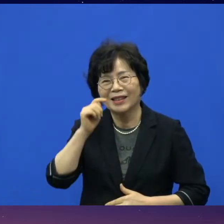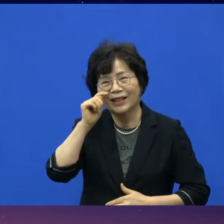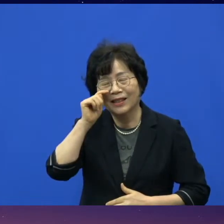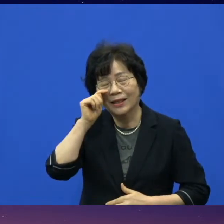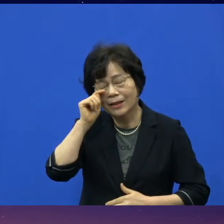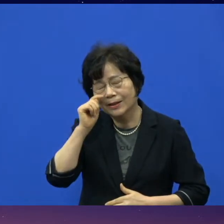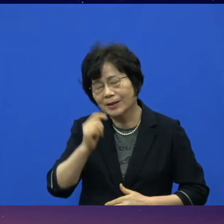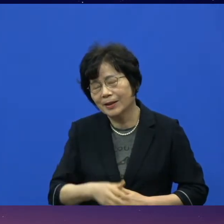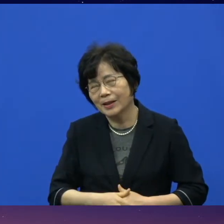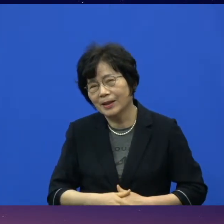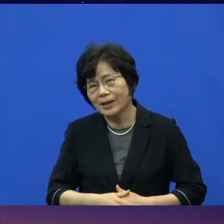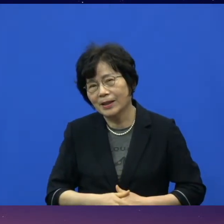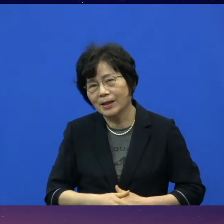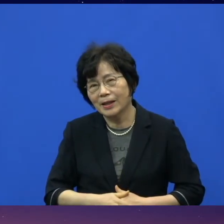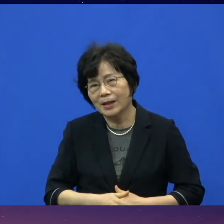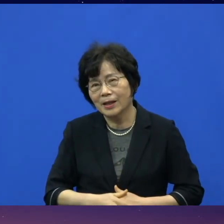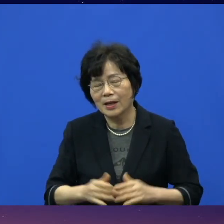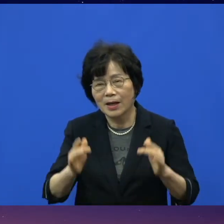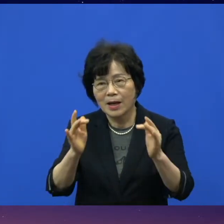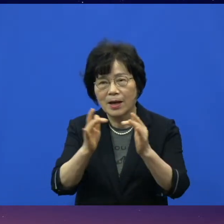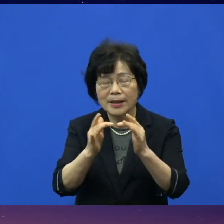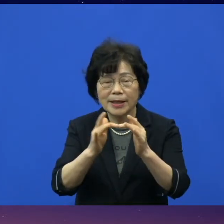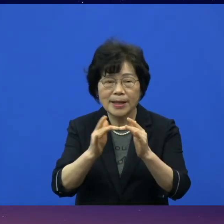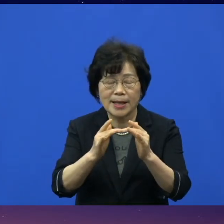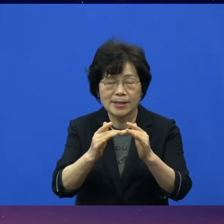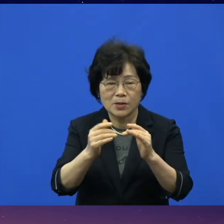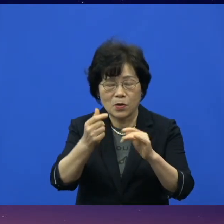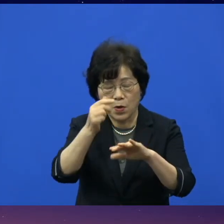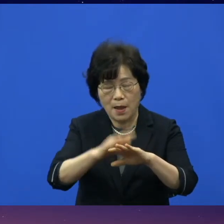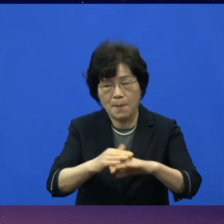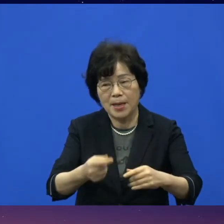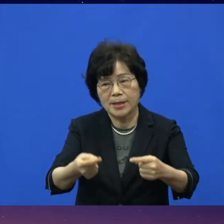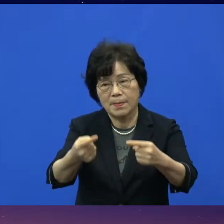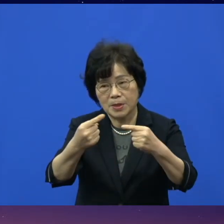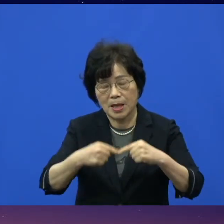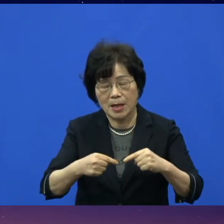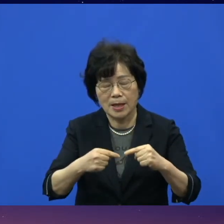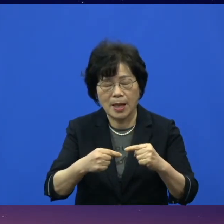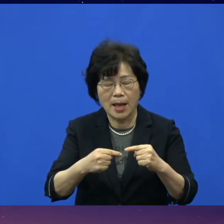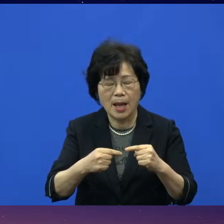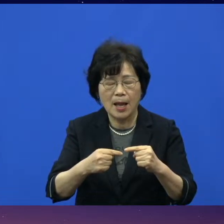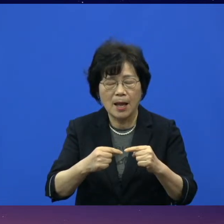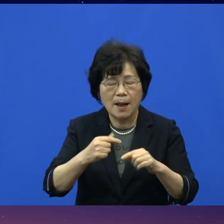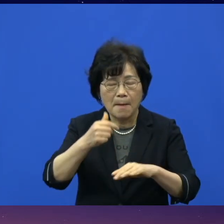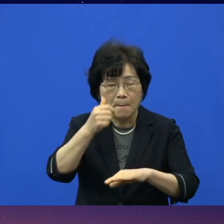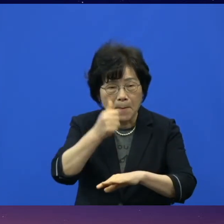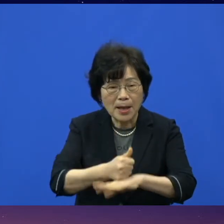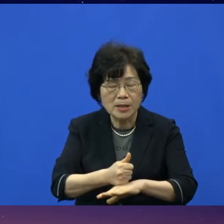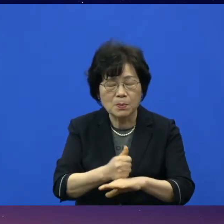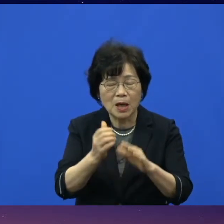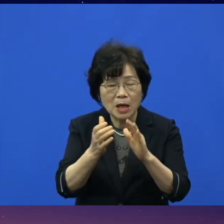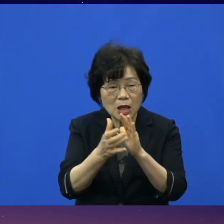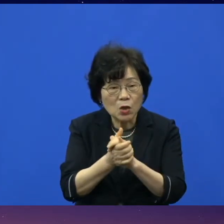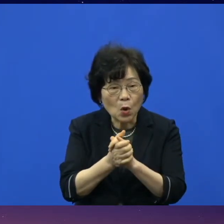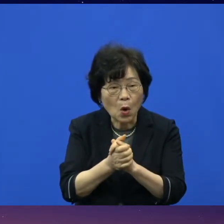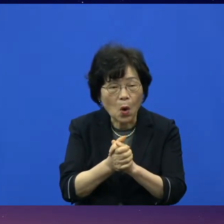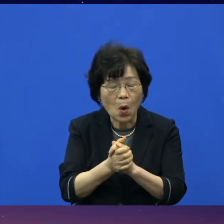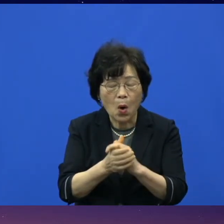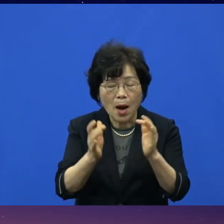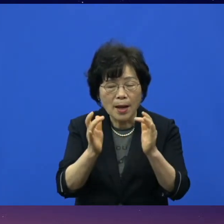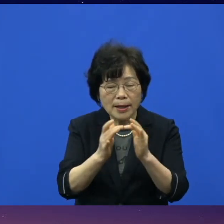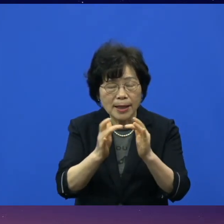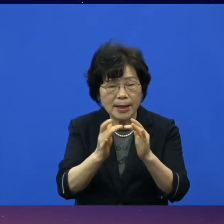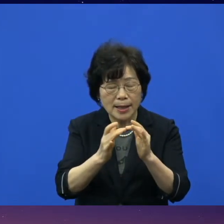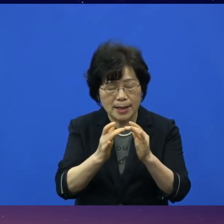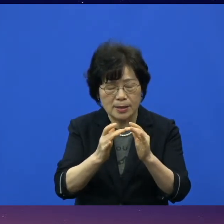설교를 듣는 가운데 온라인으로 들으시고, 이제 이렇게 우리가 통성으로 기도하는데 나중에 그 온라인으로도 기도를 계속해요. 한 30분